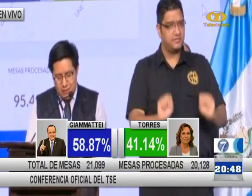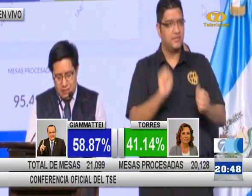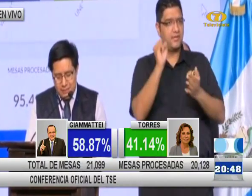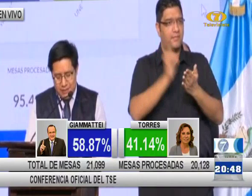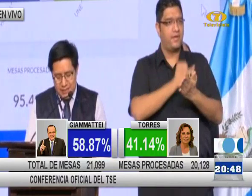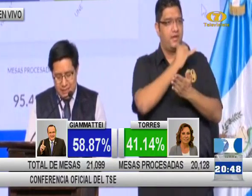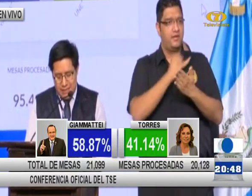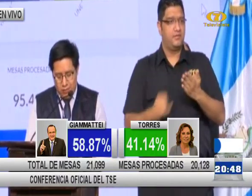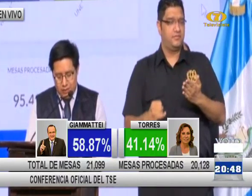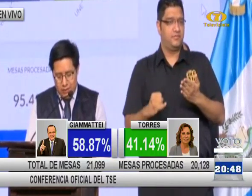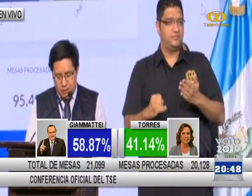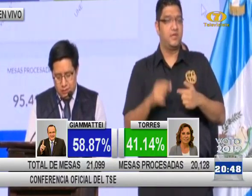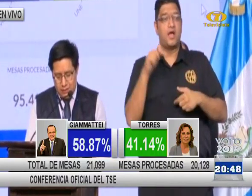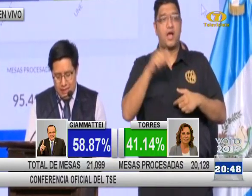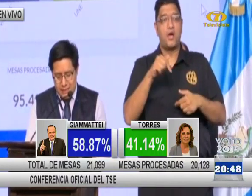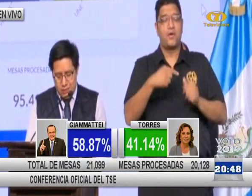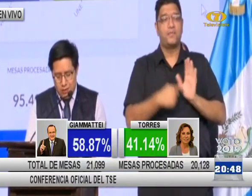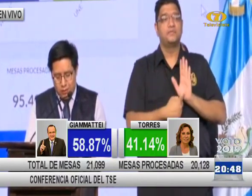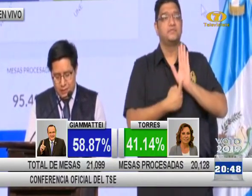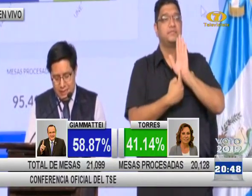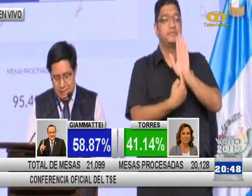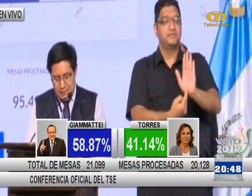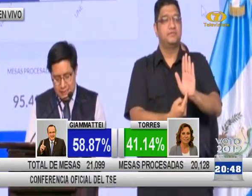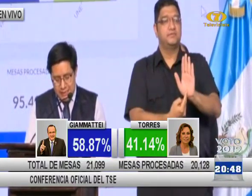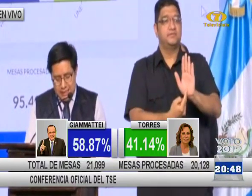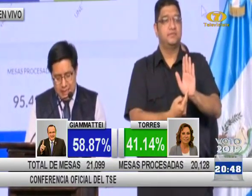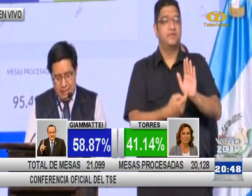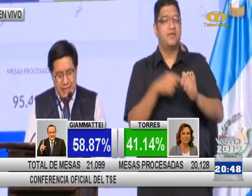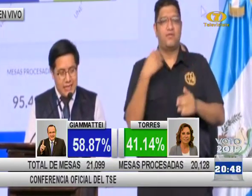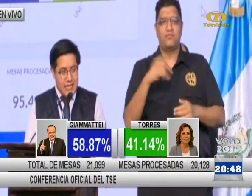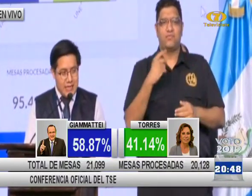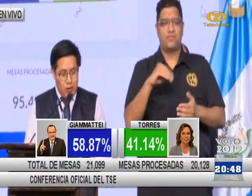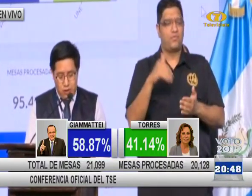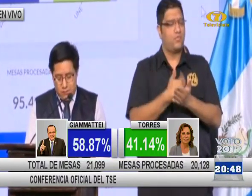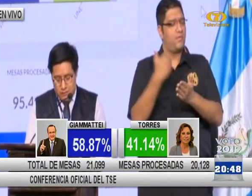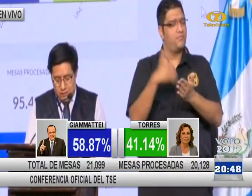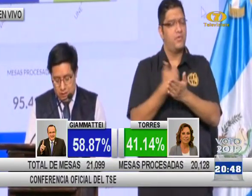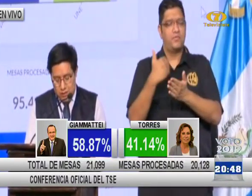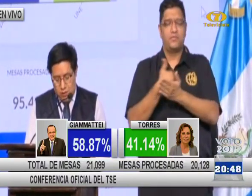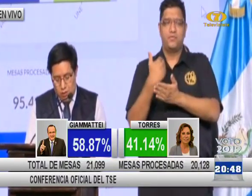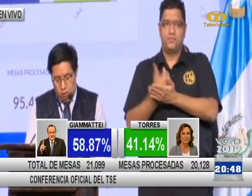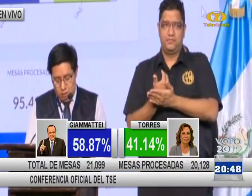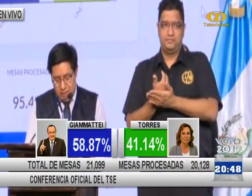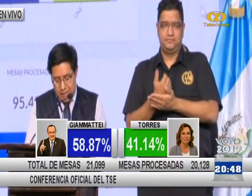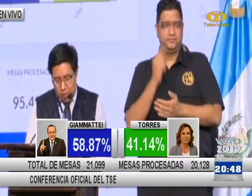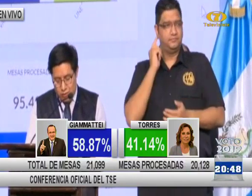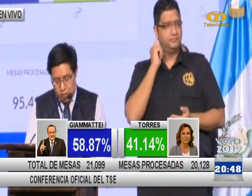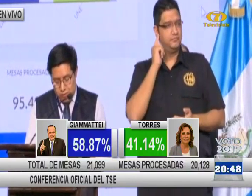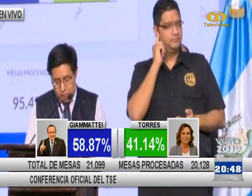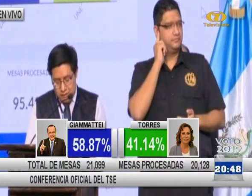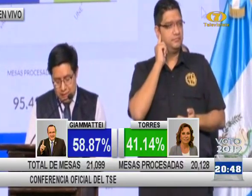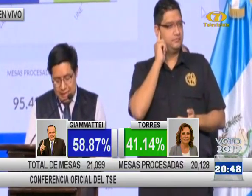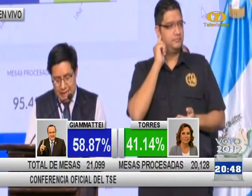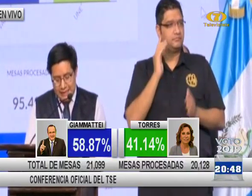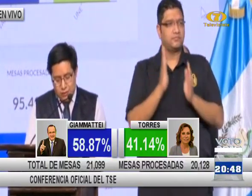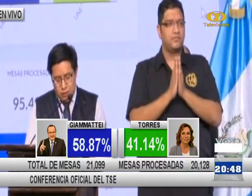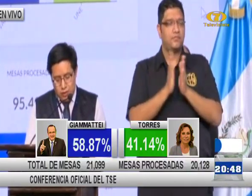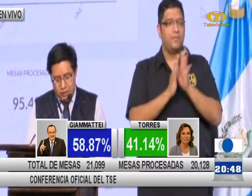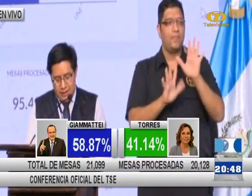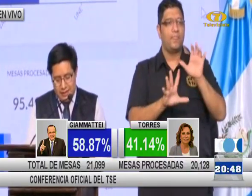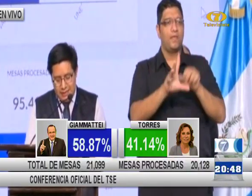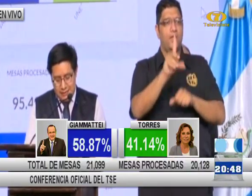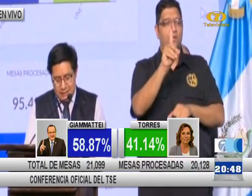los resultados que se presentan a continuación han sido actualizadas el día de hoy, 11 de agosto, a